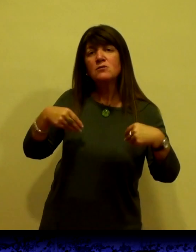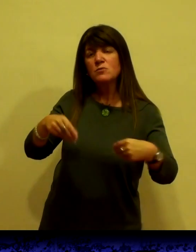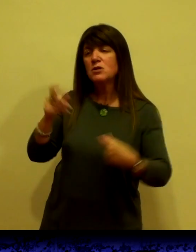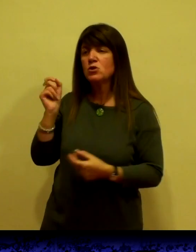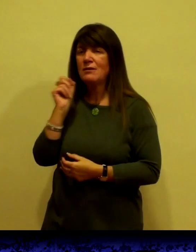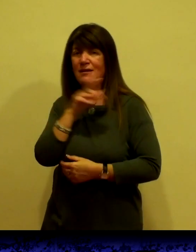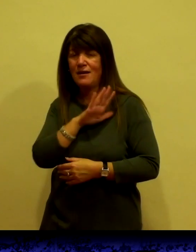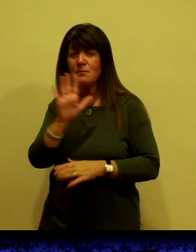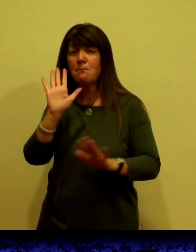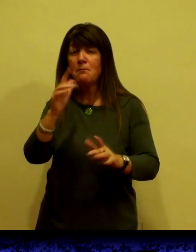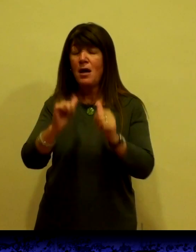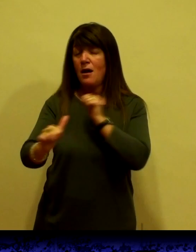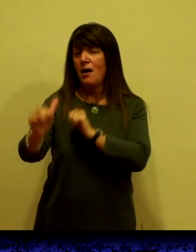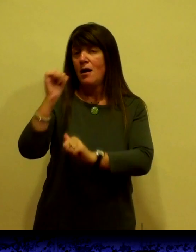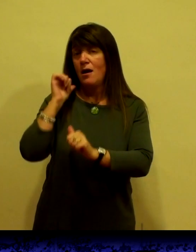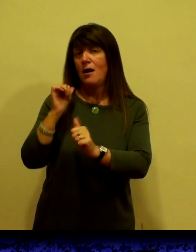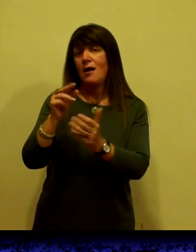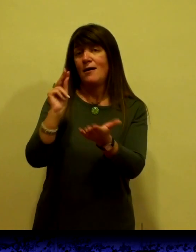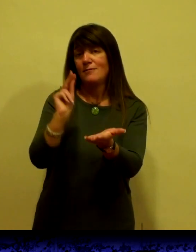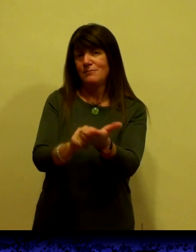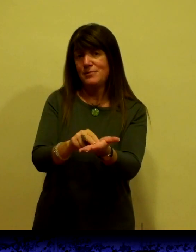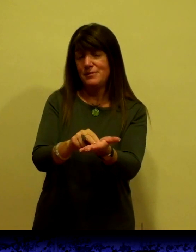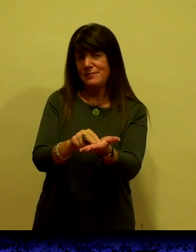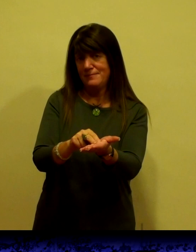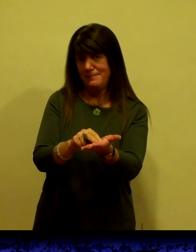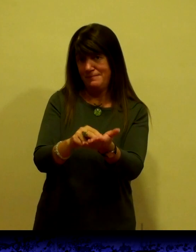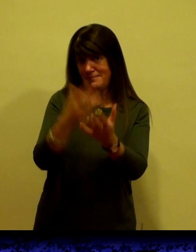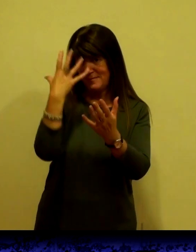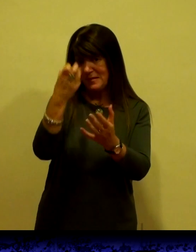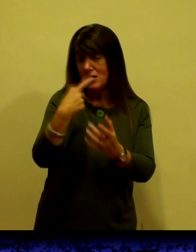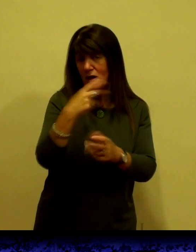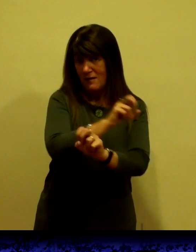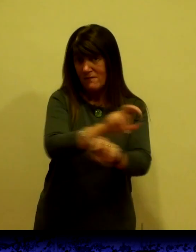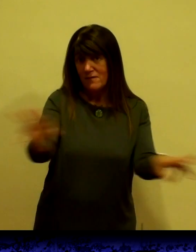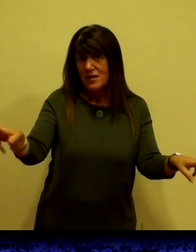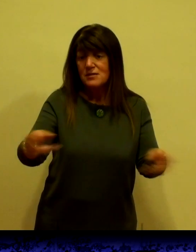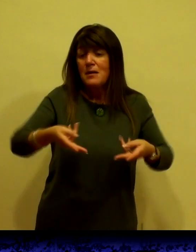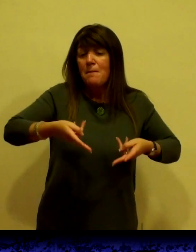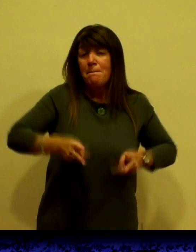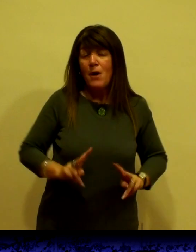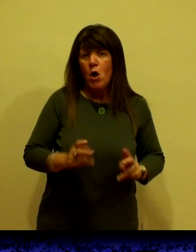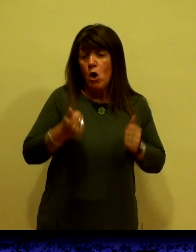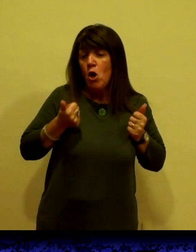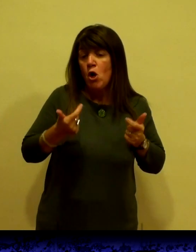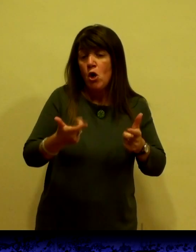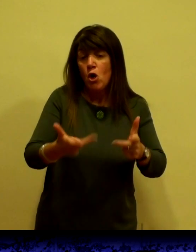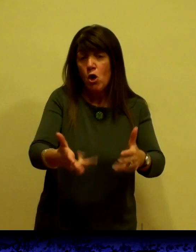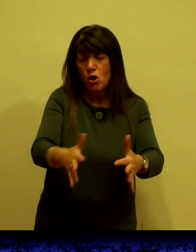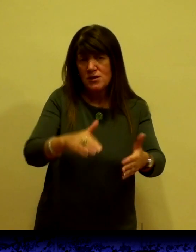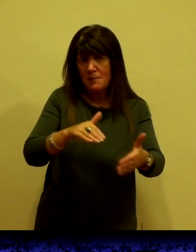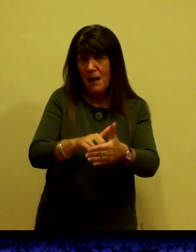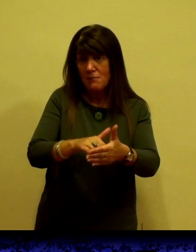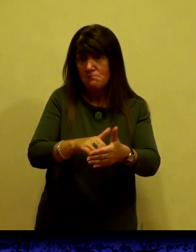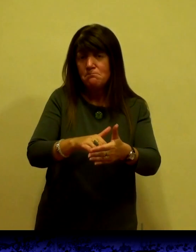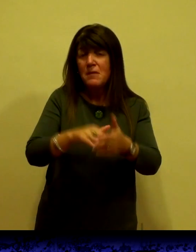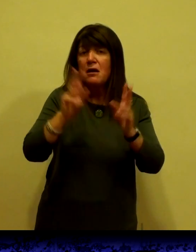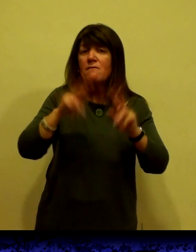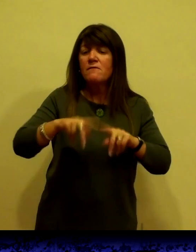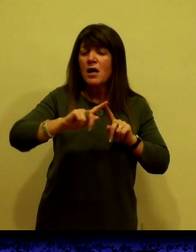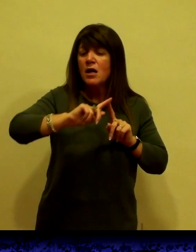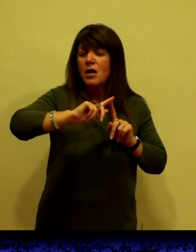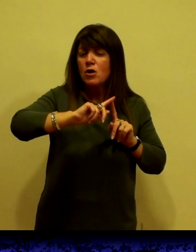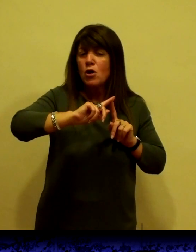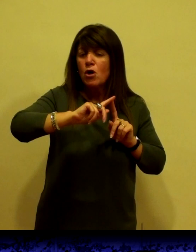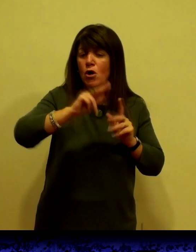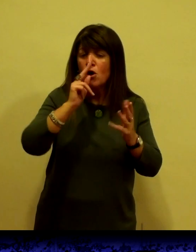iscriversi. Questo va ricordato. Sì, per il numero limitato di posti. Visto quindi, che il tempo stringe, fino a domani, giusto il tempo